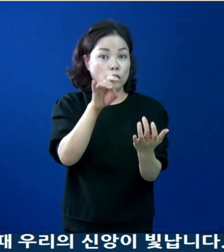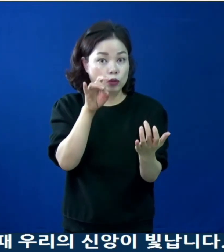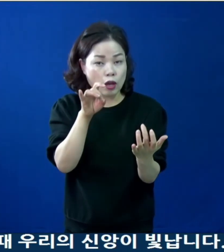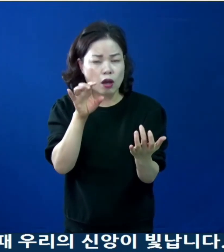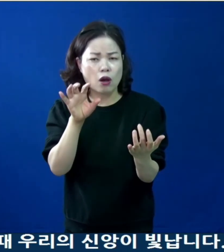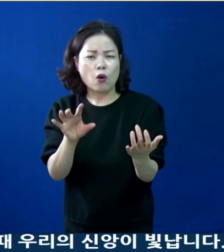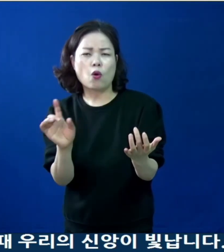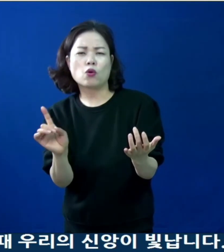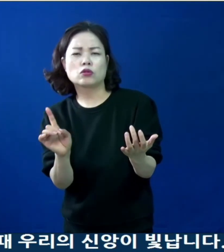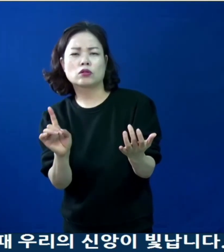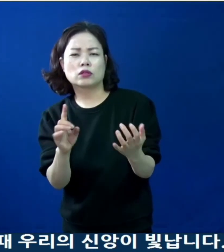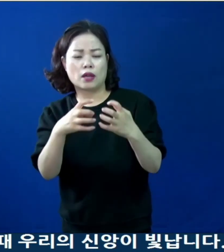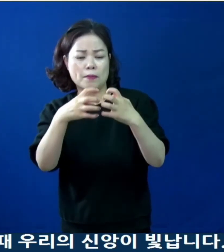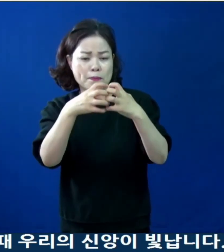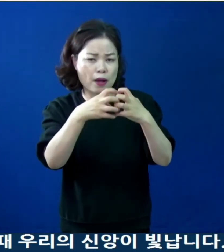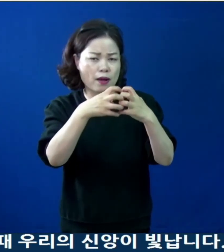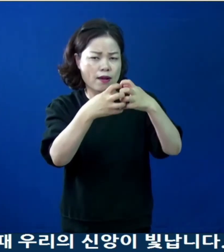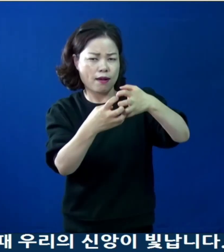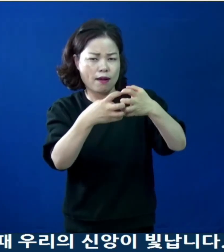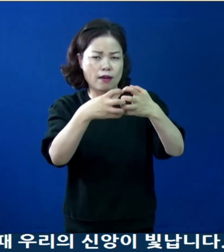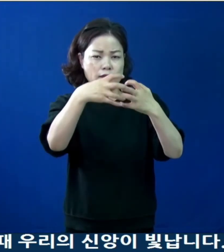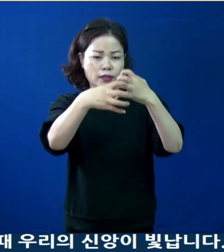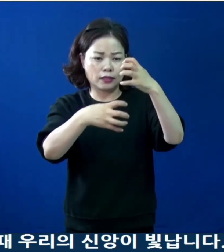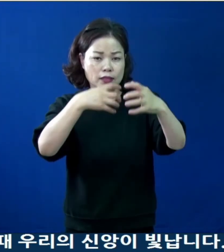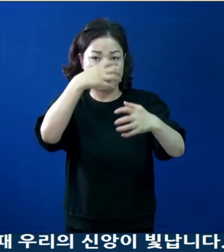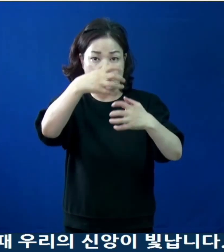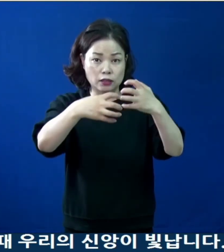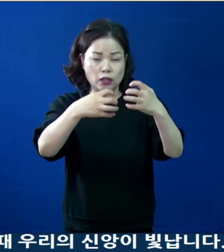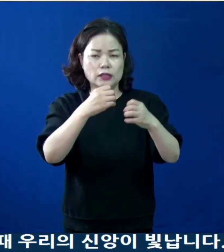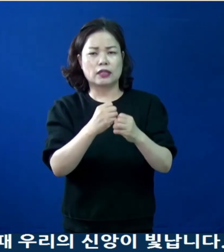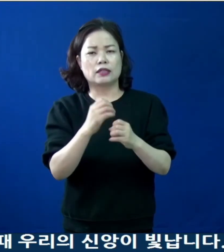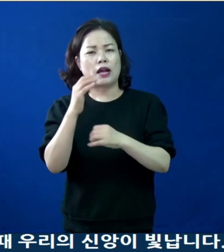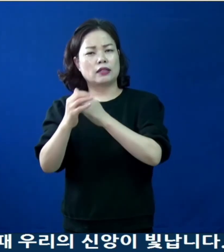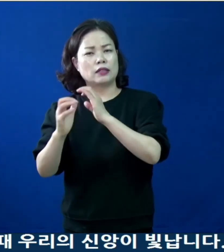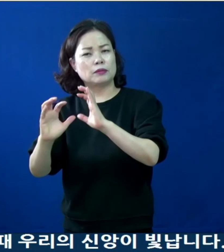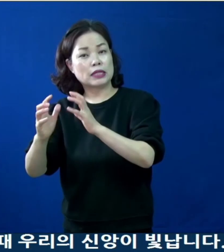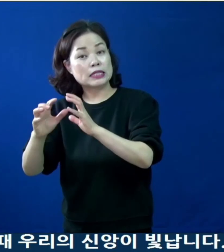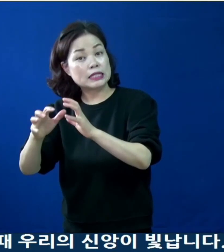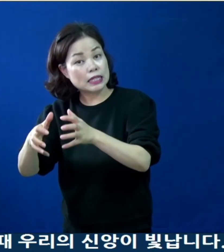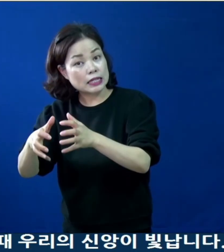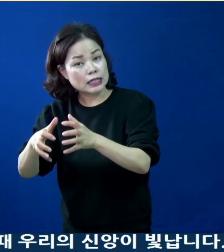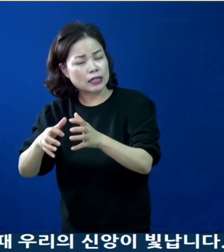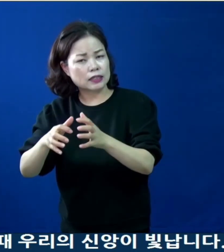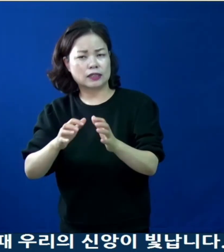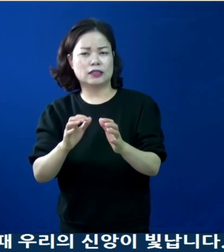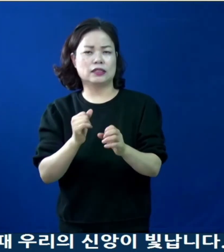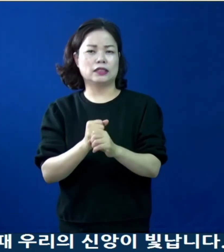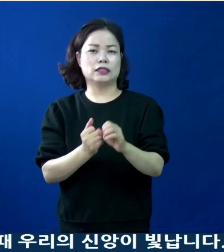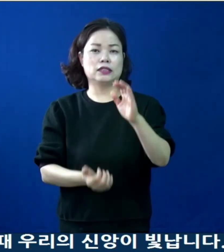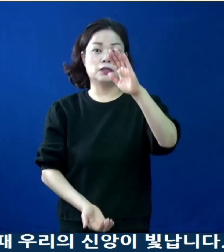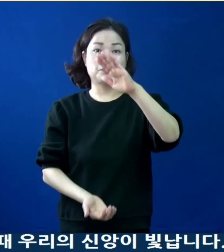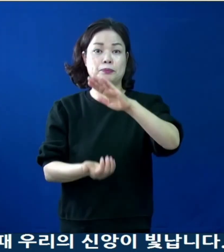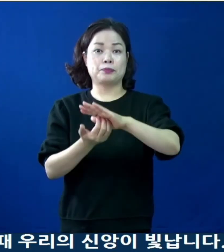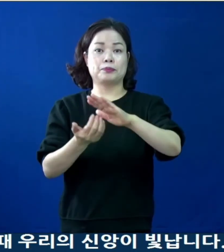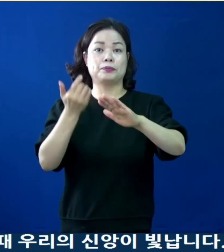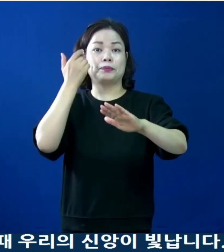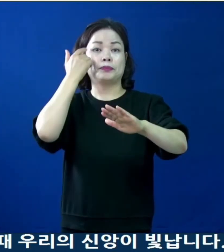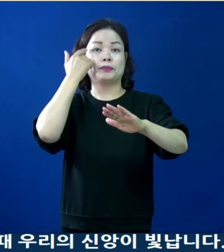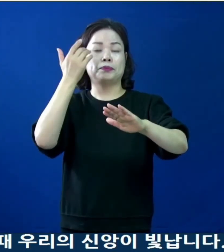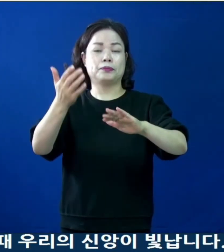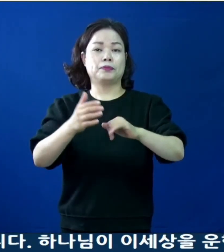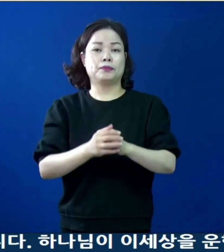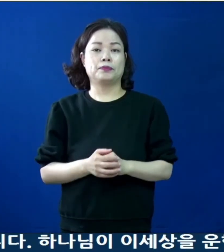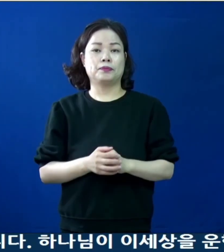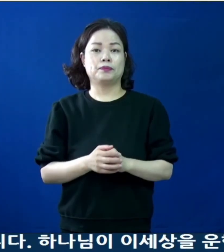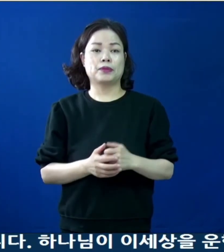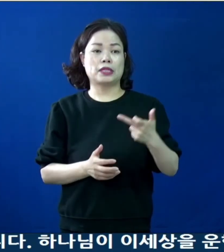이제 우리가 어떻게 서로 맞물려서 하나님의 나라를 이 세상 가운데 이루어낼 수 있을까요? 본문